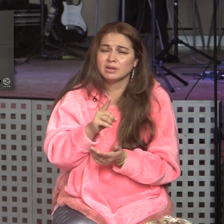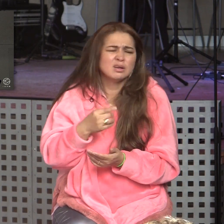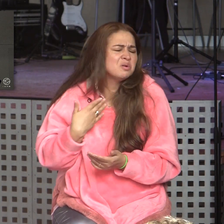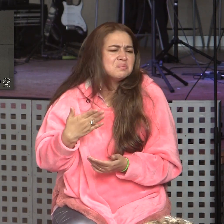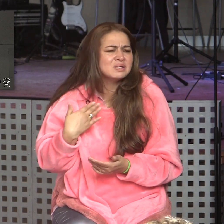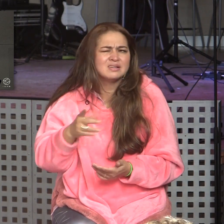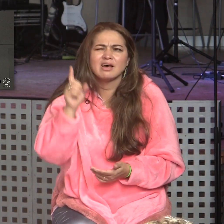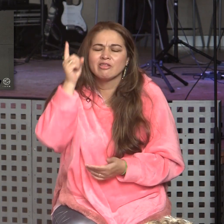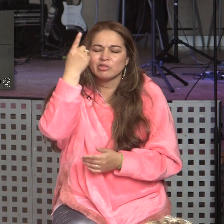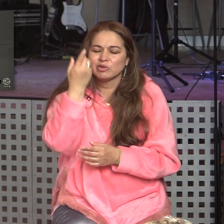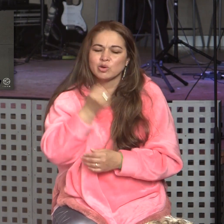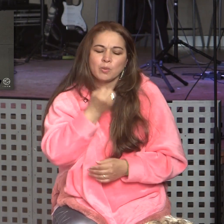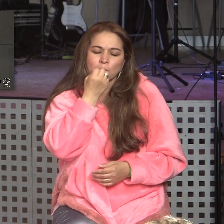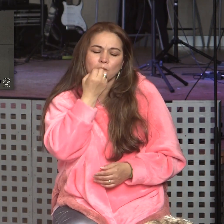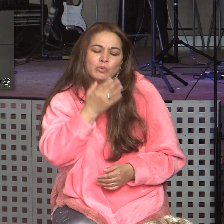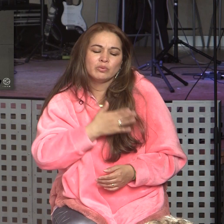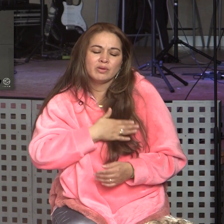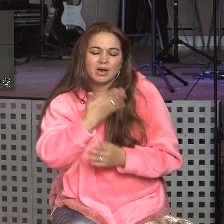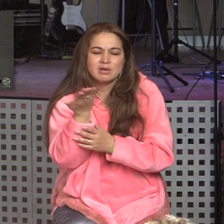ser.